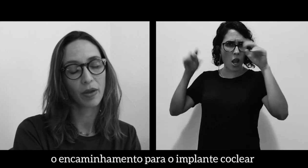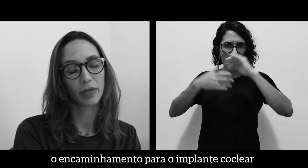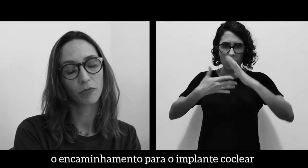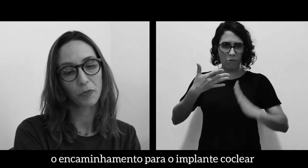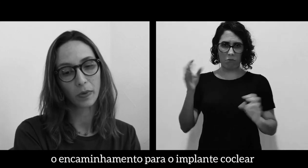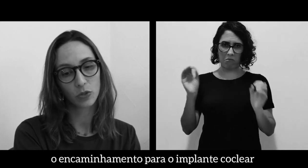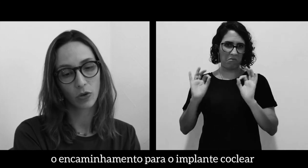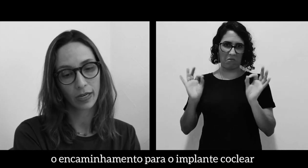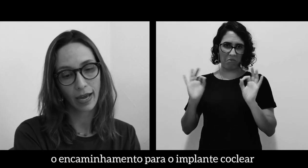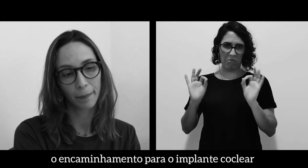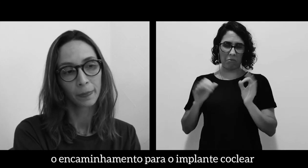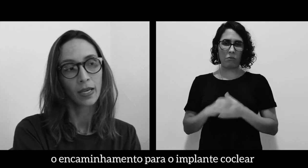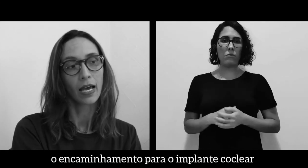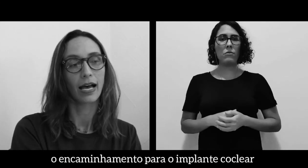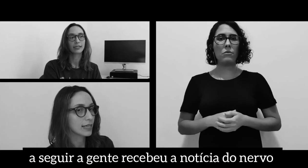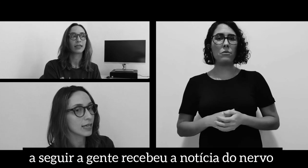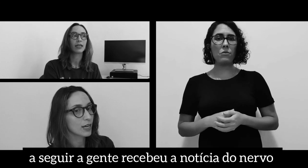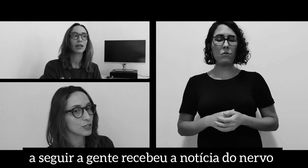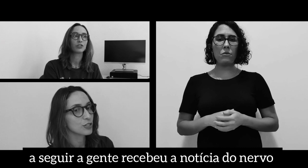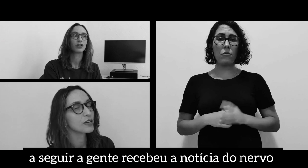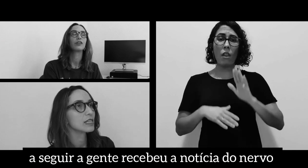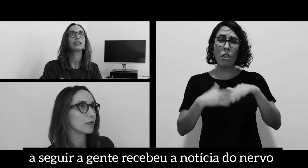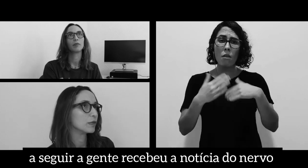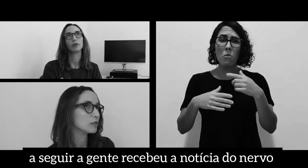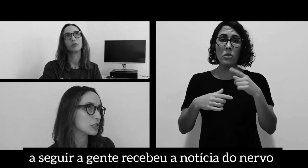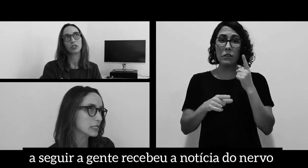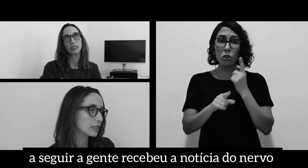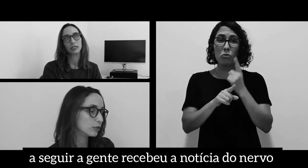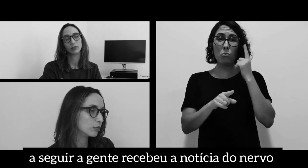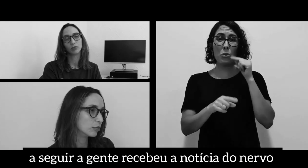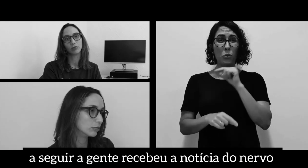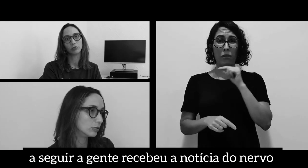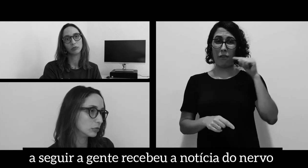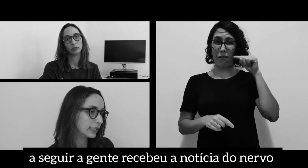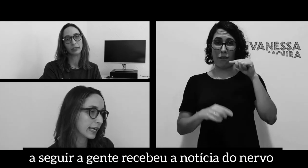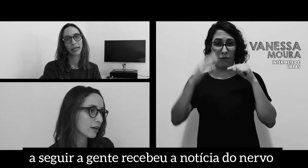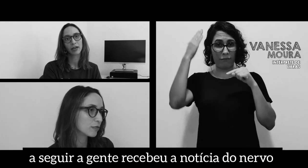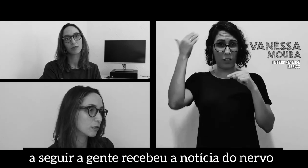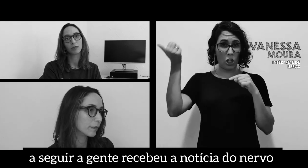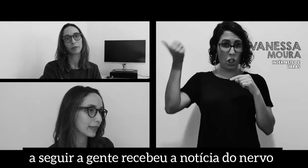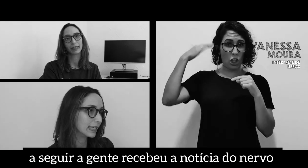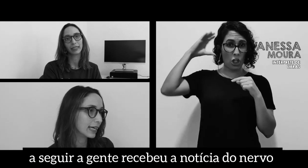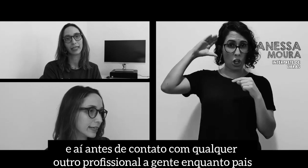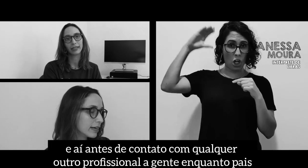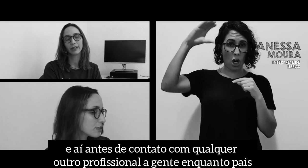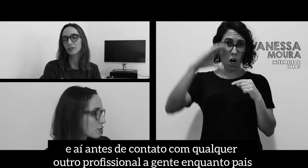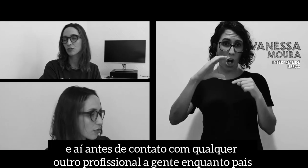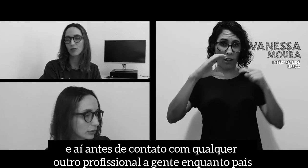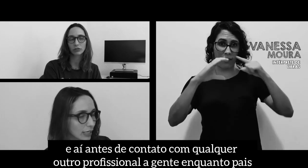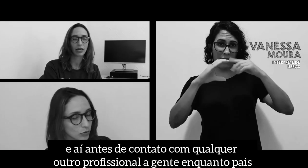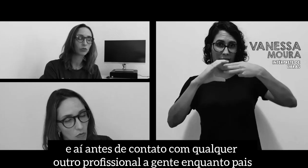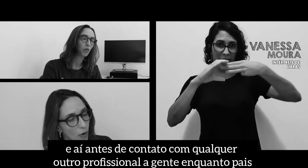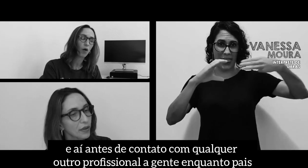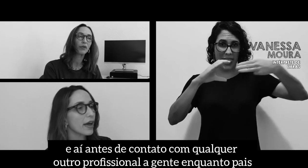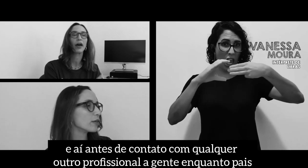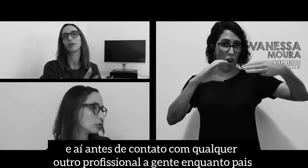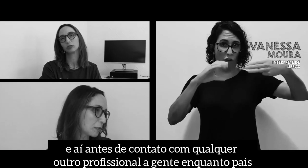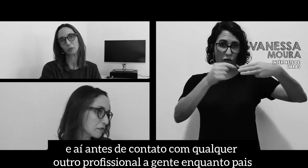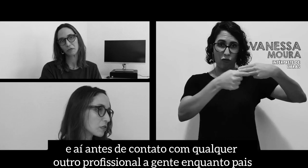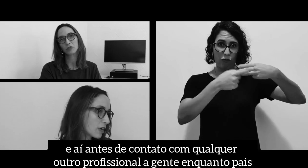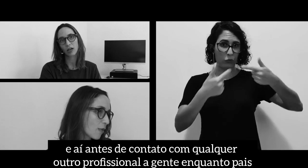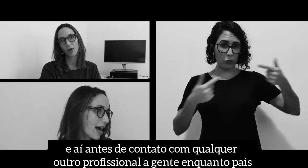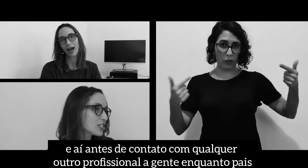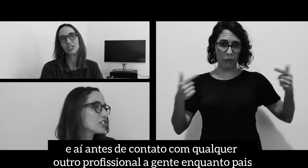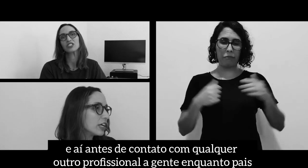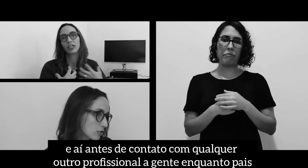O encaminhamento foi o implante coclear. A seguir, a gente recebeu a notícia do nervo e aí, antes de contato com qualquer